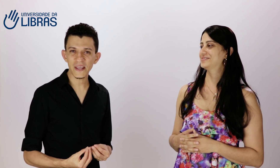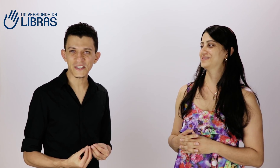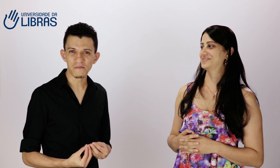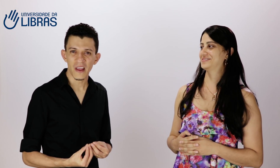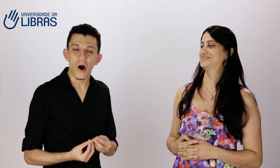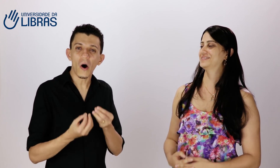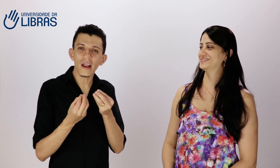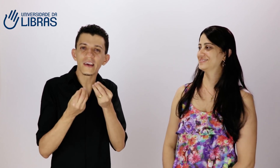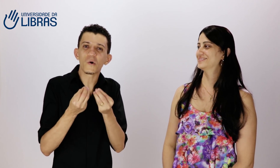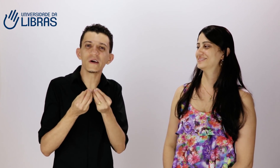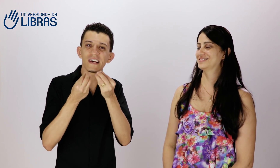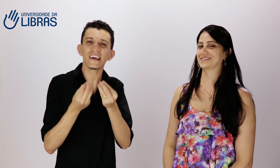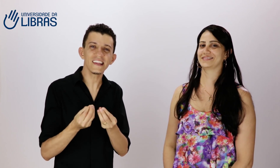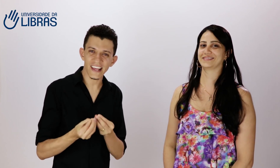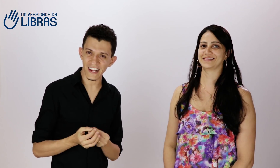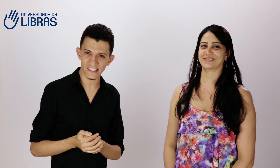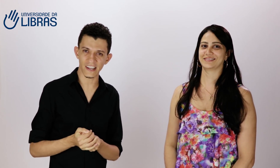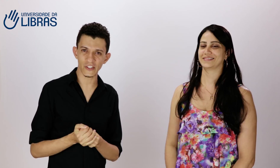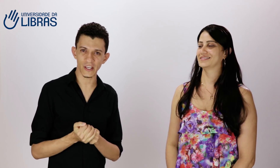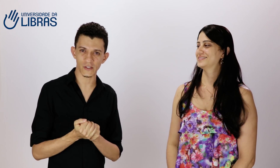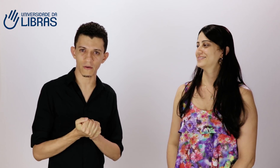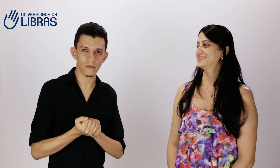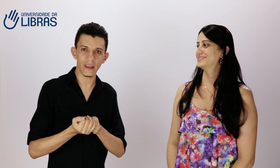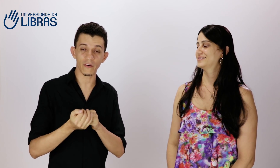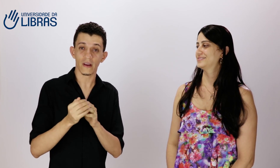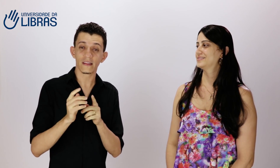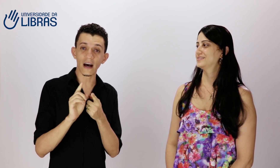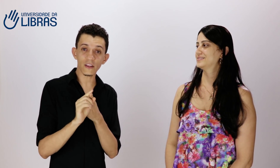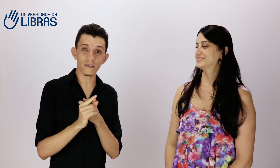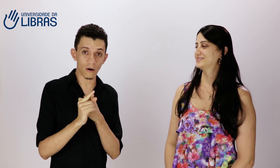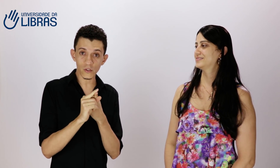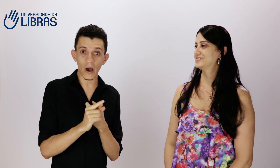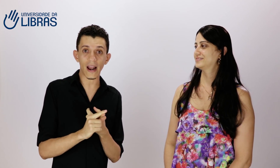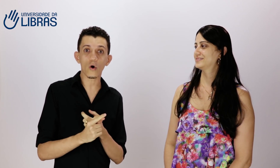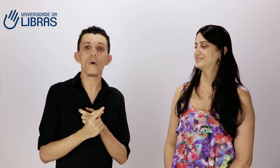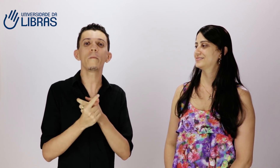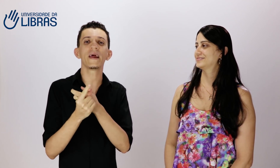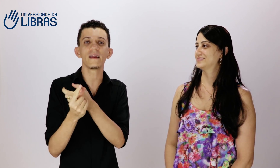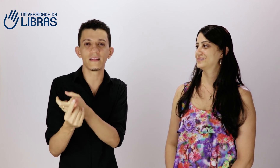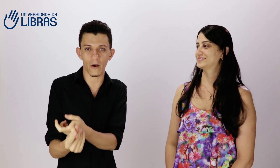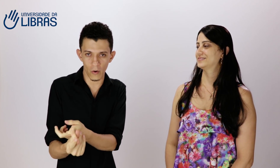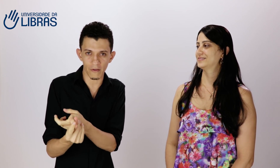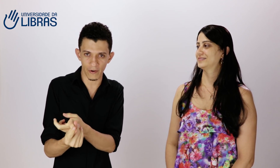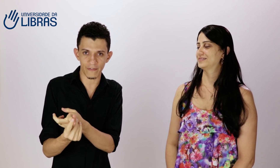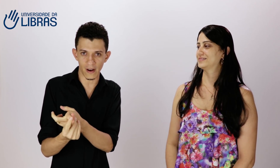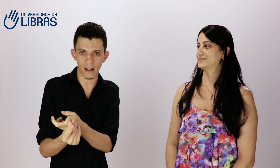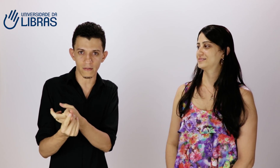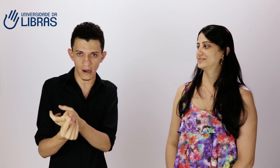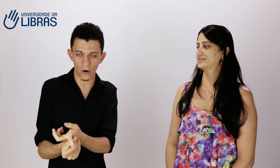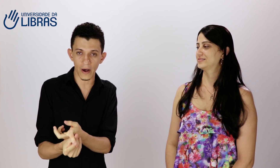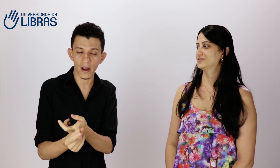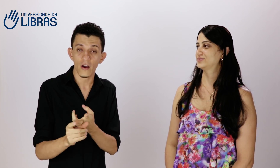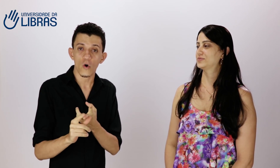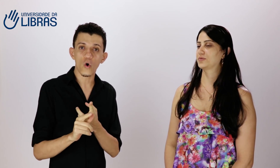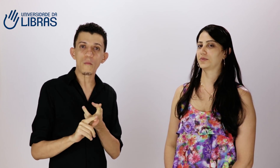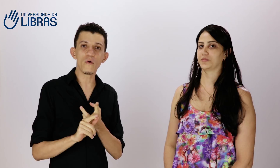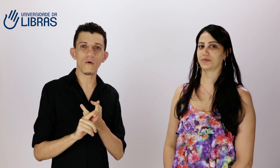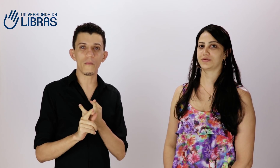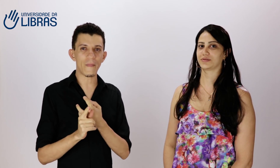Exatamente. Olha que coisa interessante isso. Um nível, tanto, não só ela compreendeu o que foi falado na hora, como